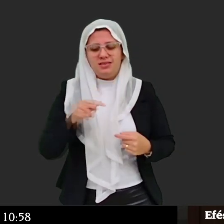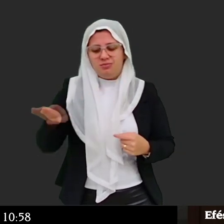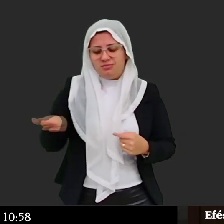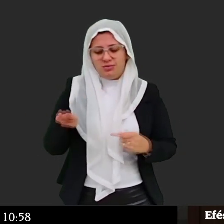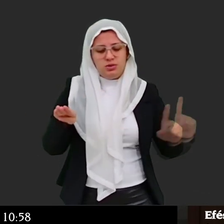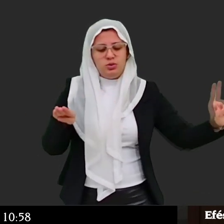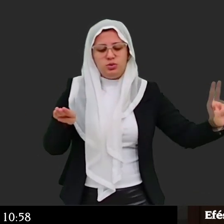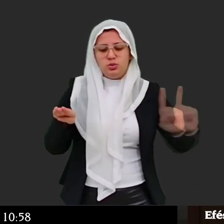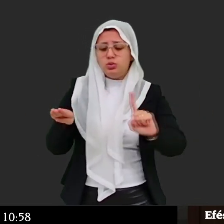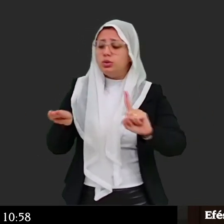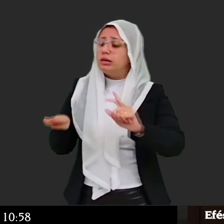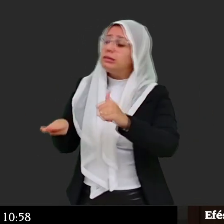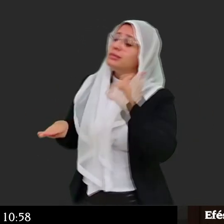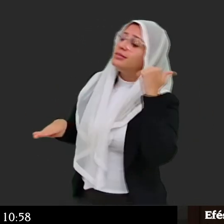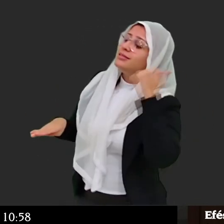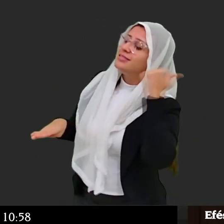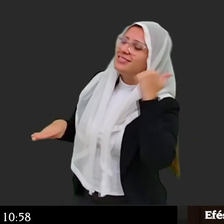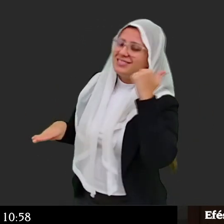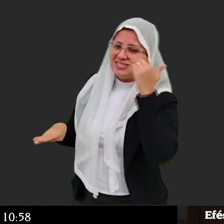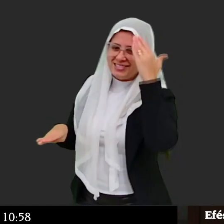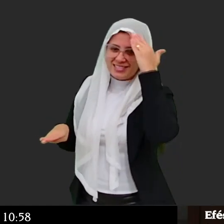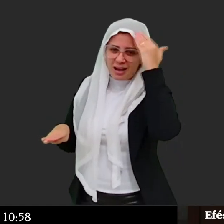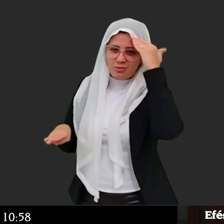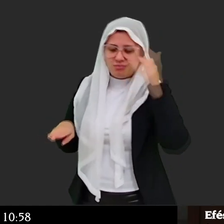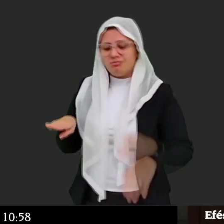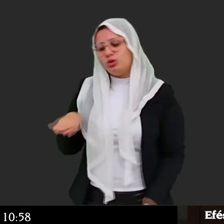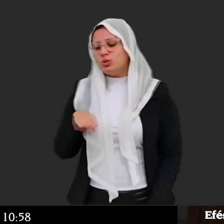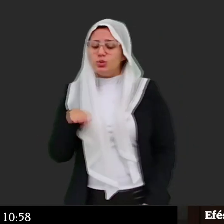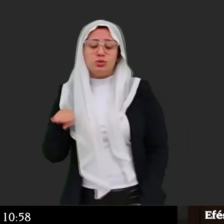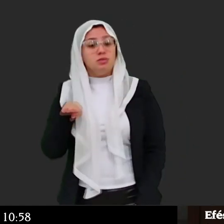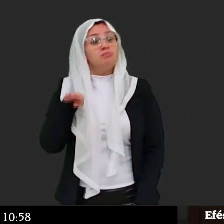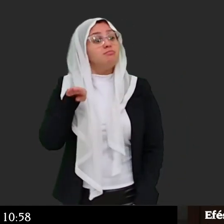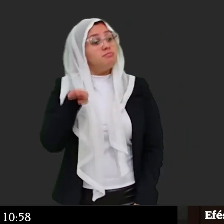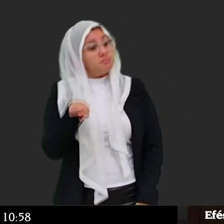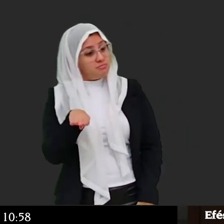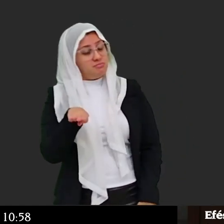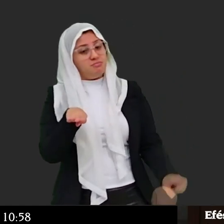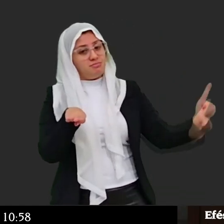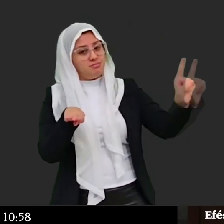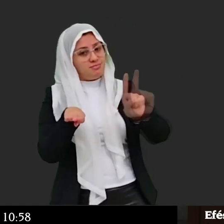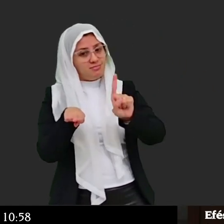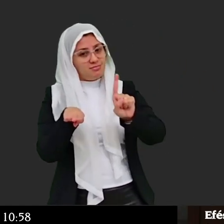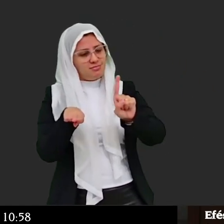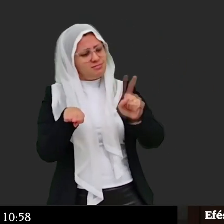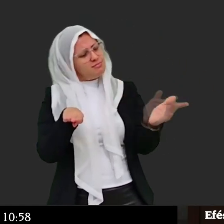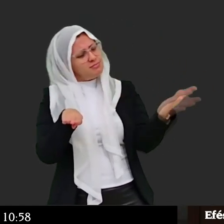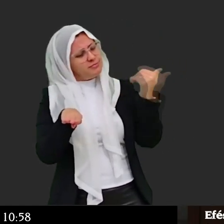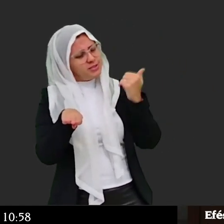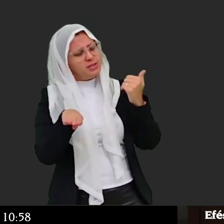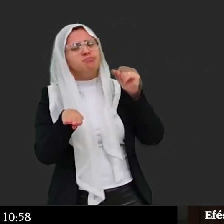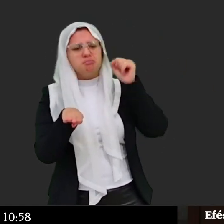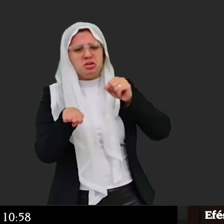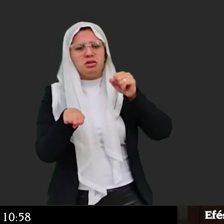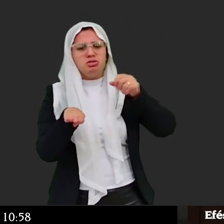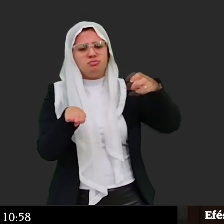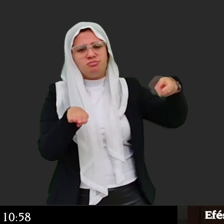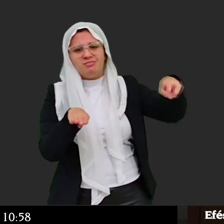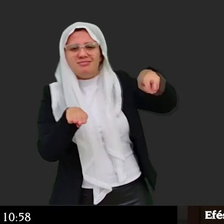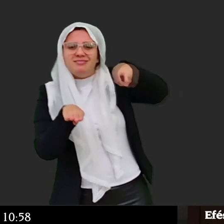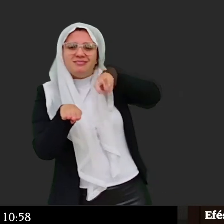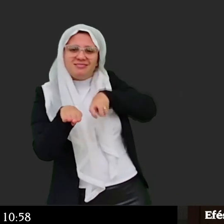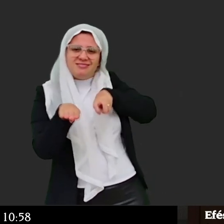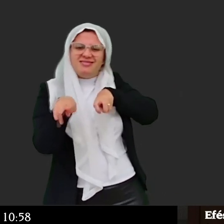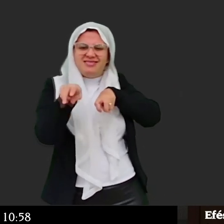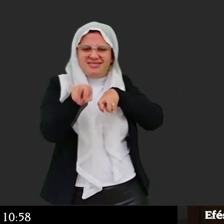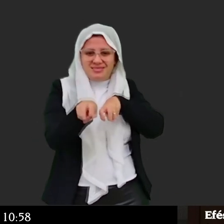seguir. E a pessoa incauta, o que ela faz? Ela para e recebe essa pessoa que se